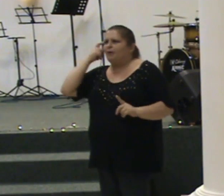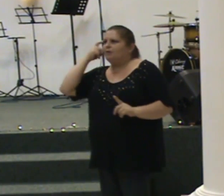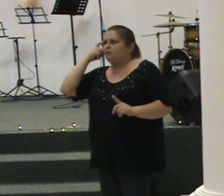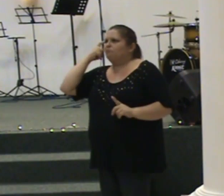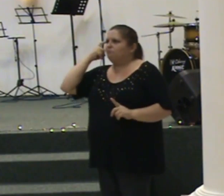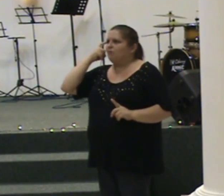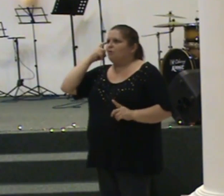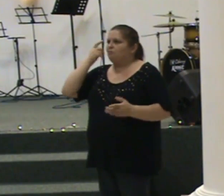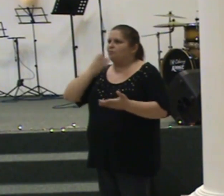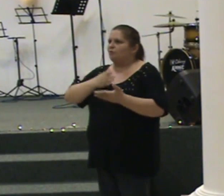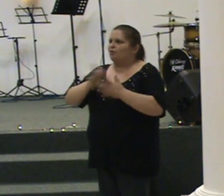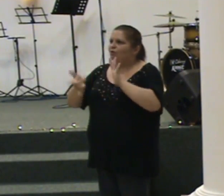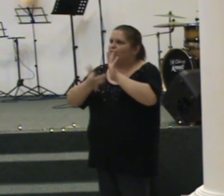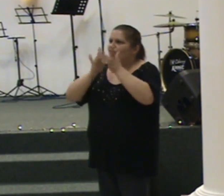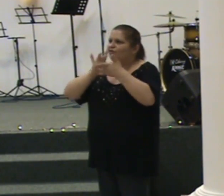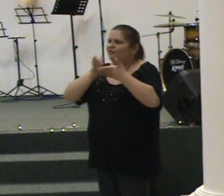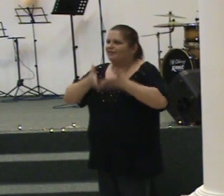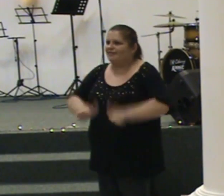conosco.